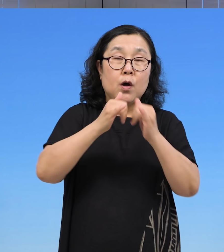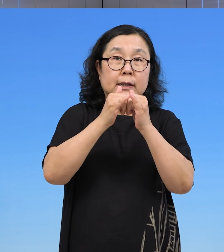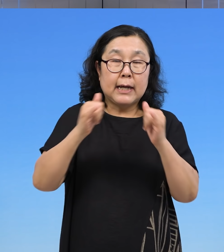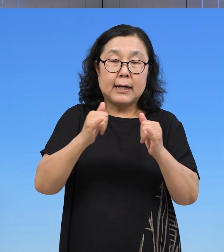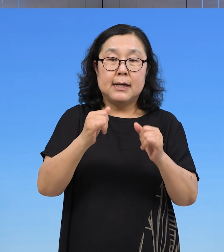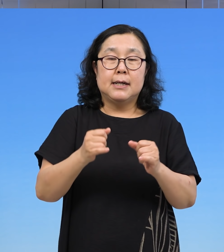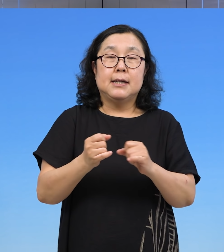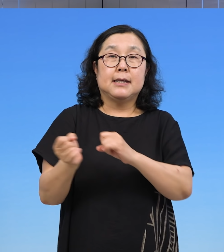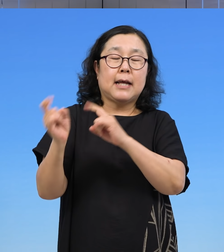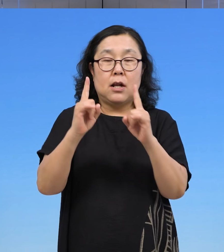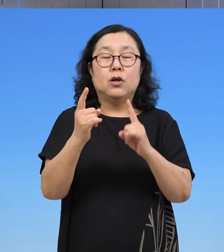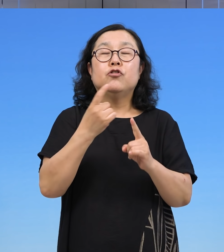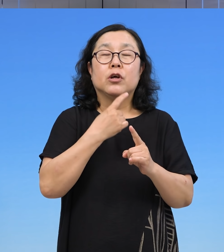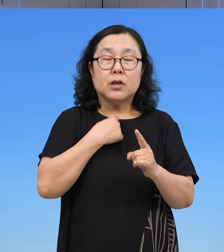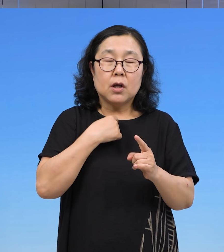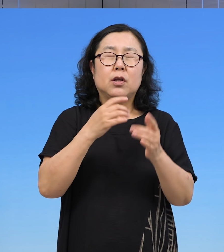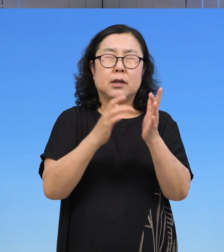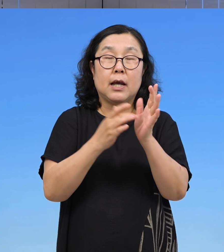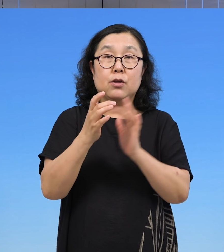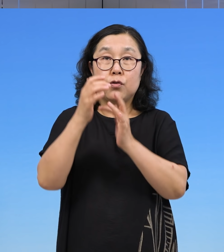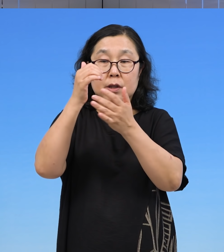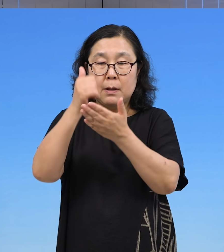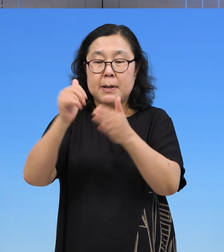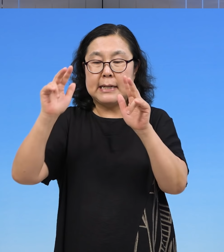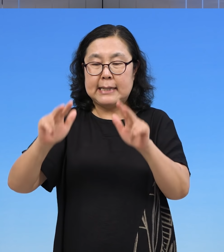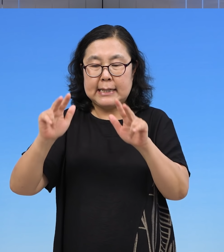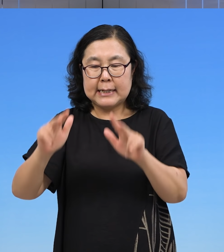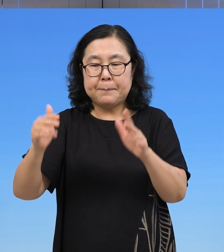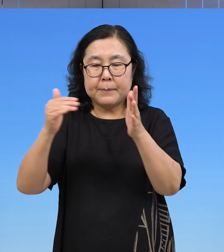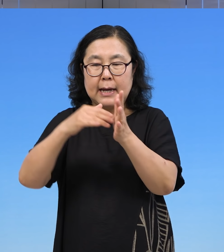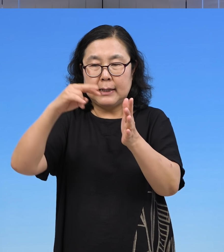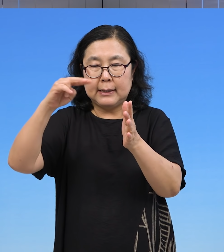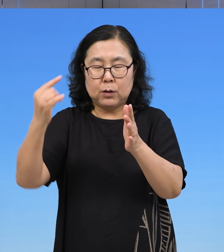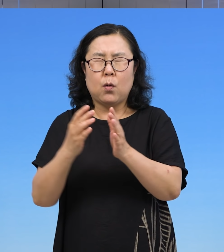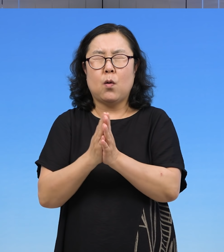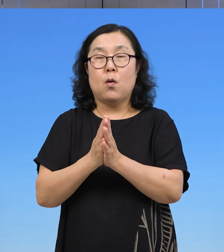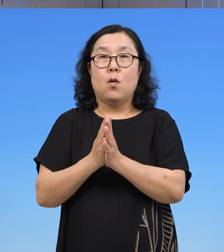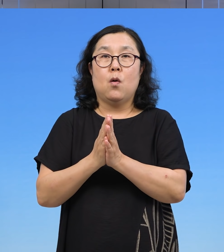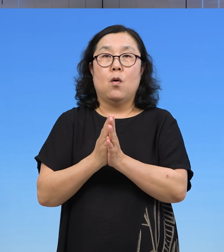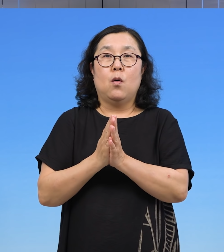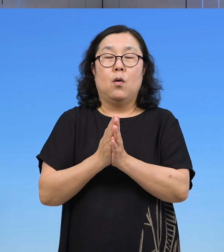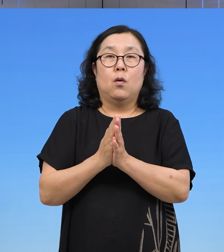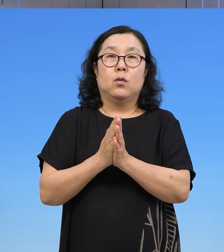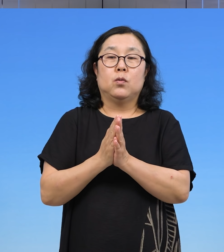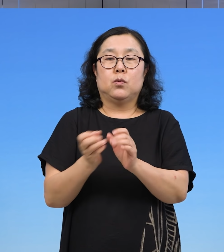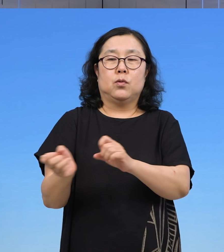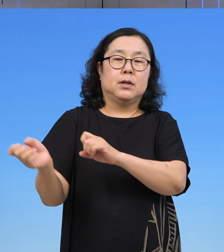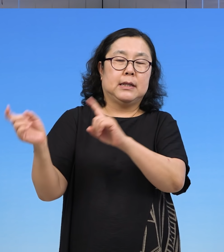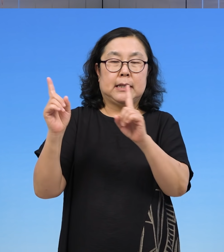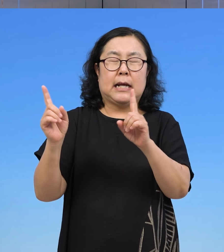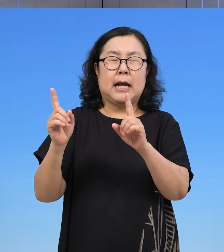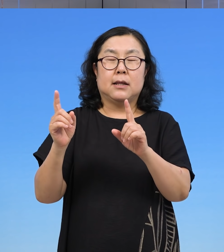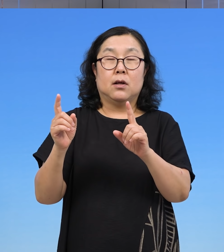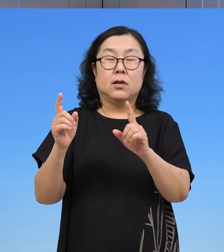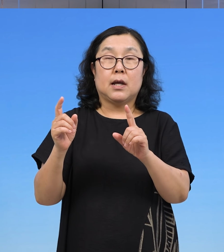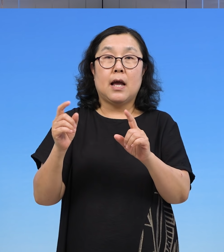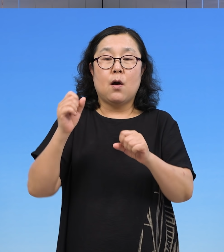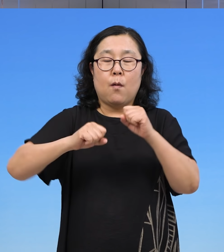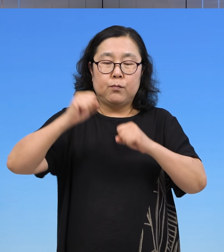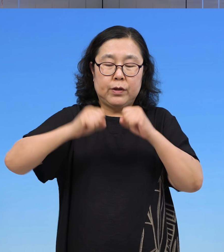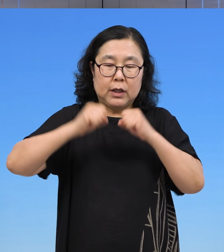초신자를 통해서 네가 생생하게 먼저 기억을 해라 네가 살아있는 믿음을 가지고 있어야 살아있는 설교를 할 수 있는 거 아니냐